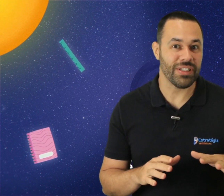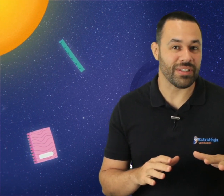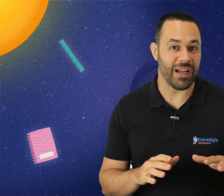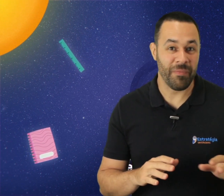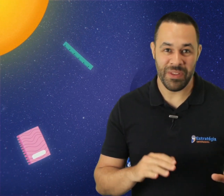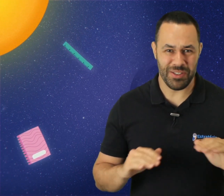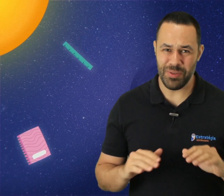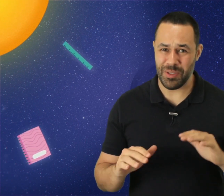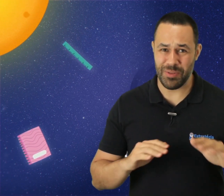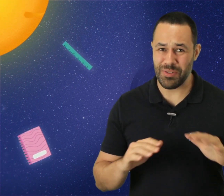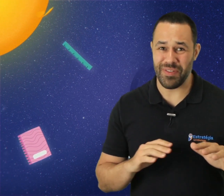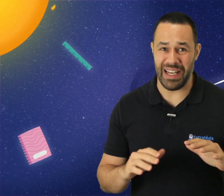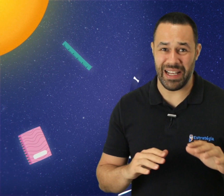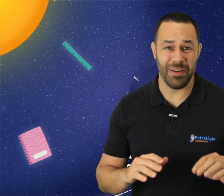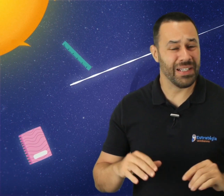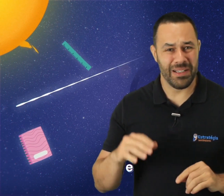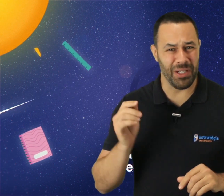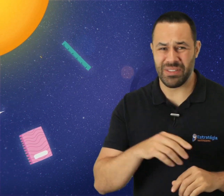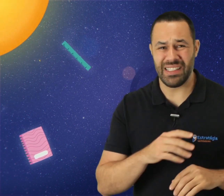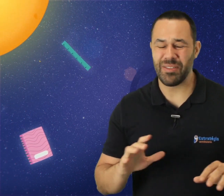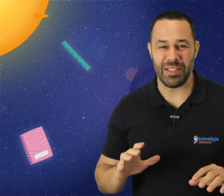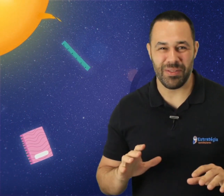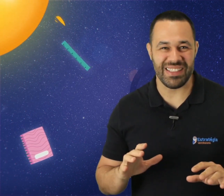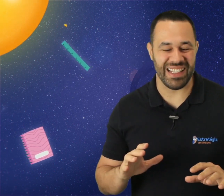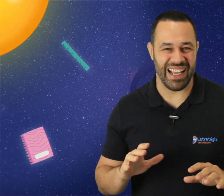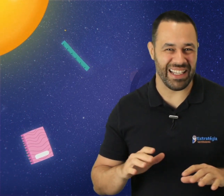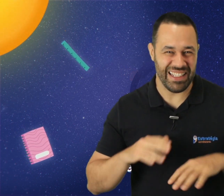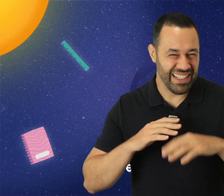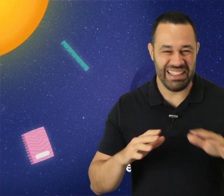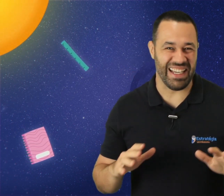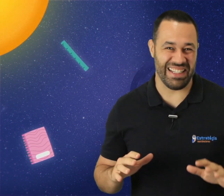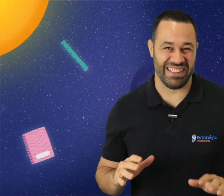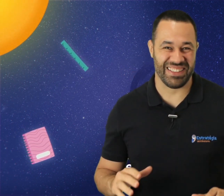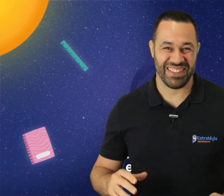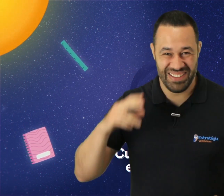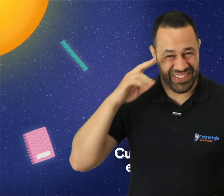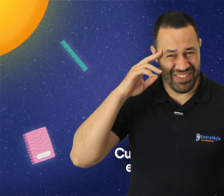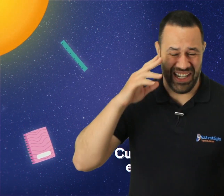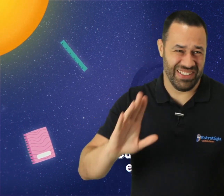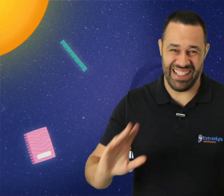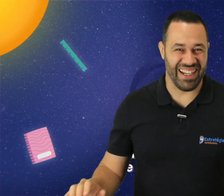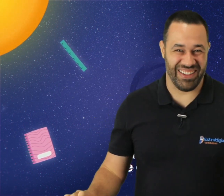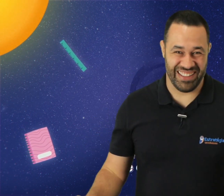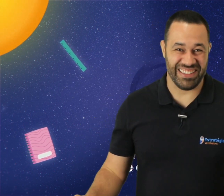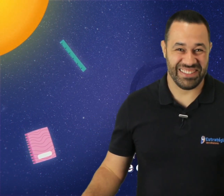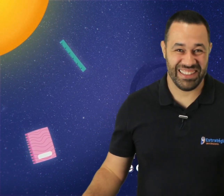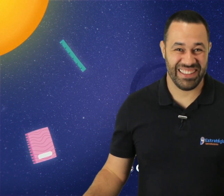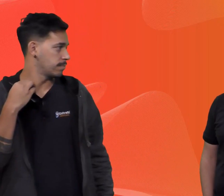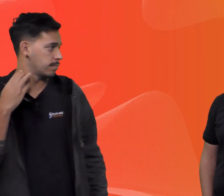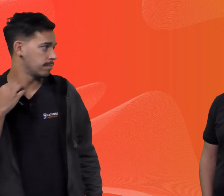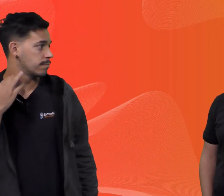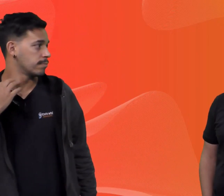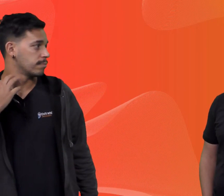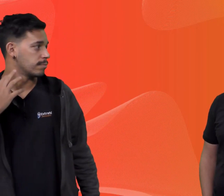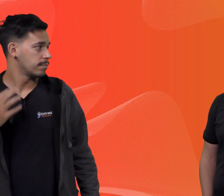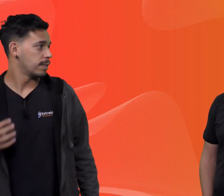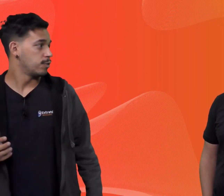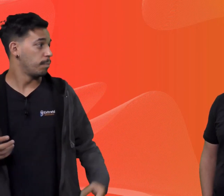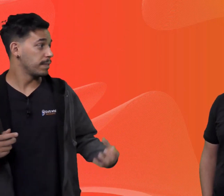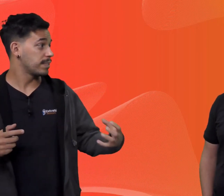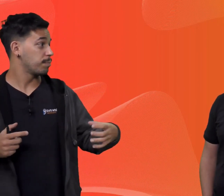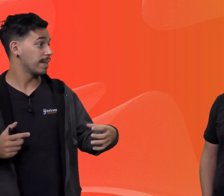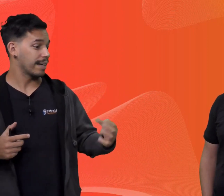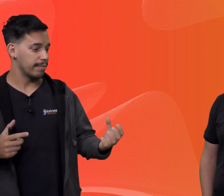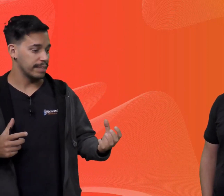tá te ajudando, tá? Se o conteúdo não estiver legal, senta o dedo no dislike aí e eras isso. Valeu, segue a aula aí.